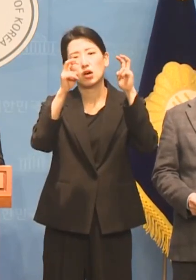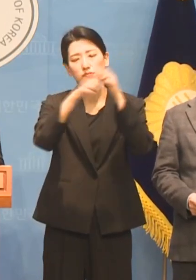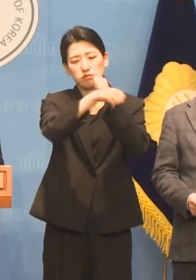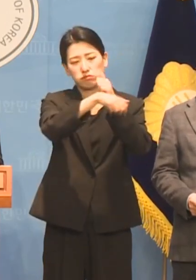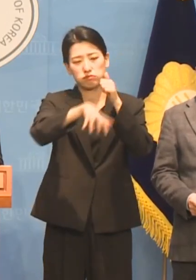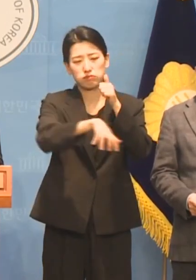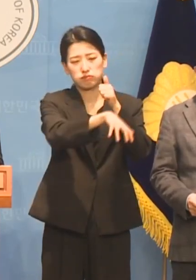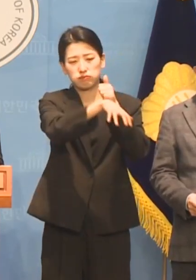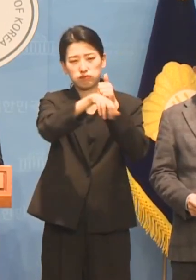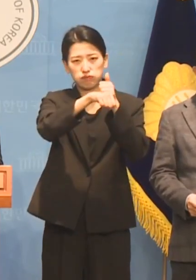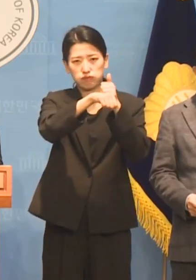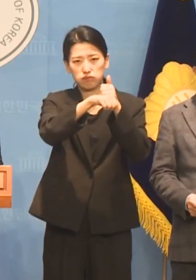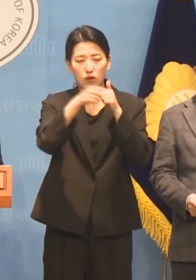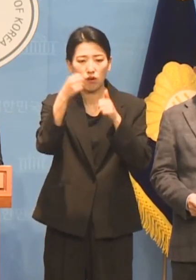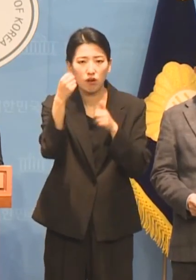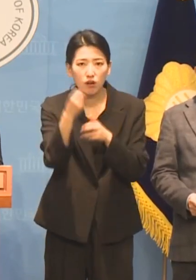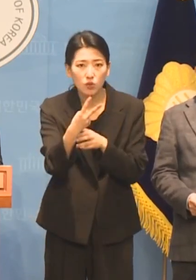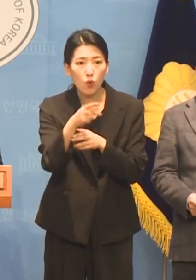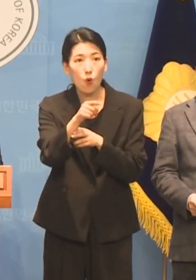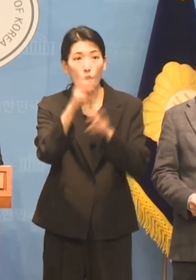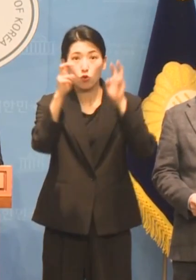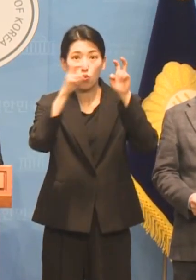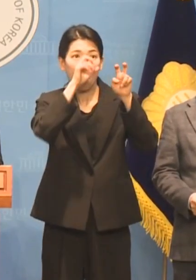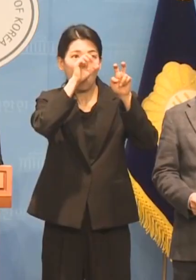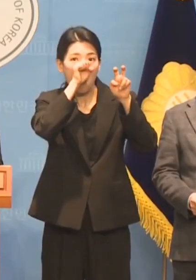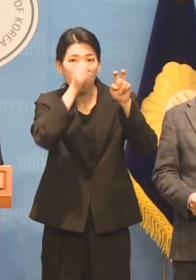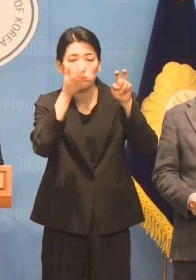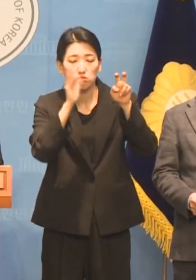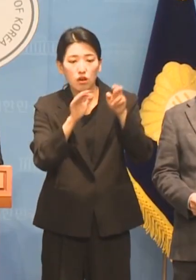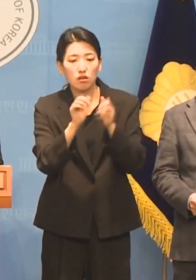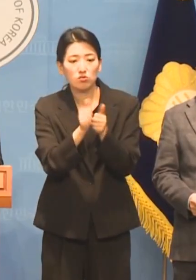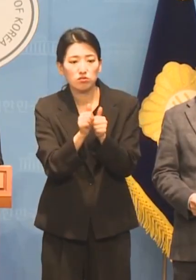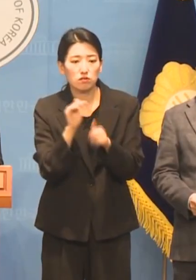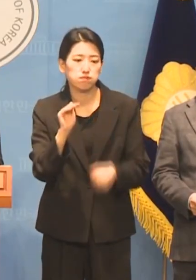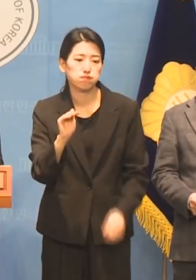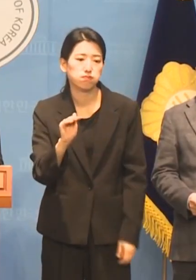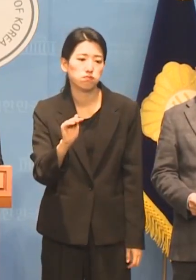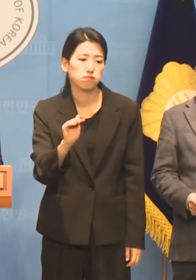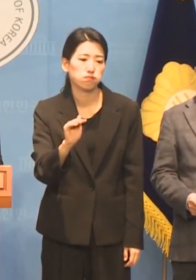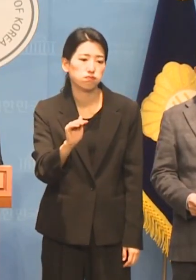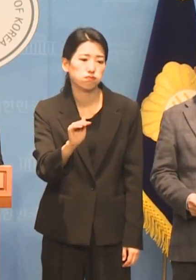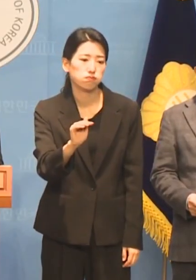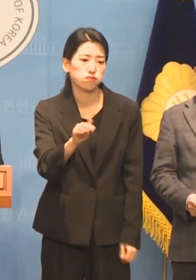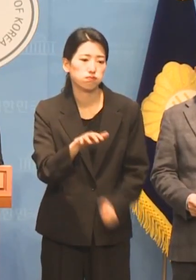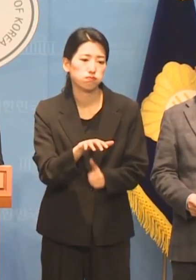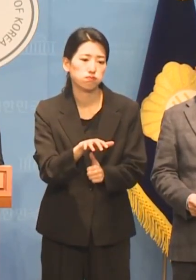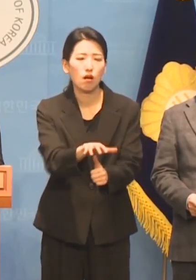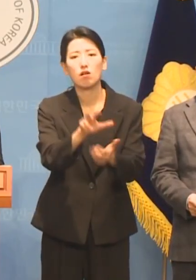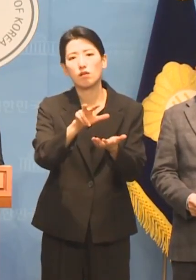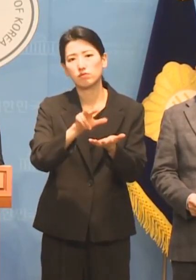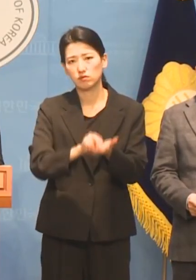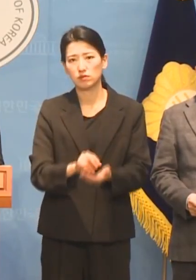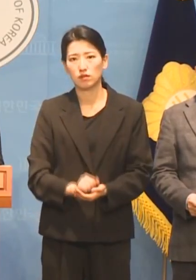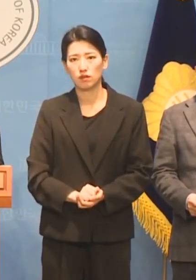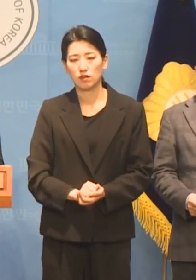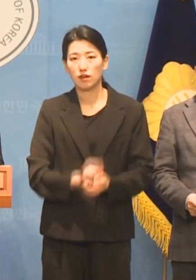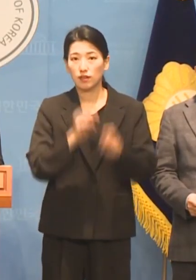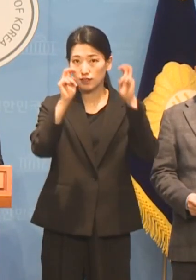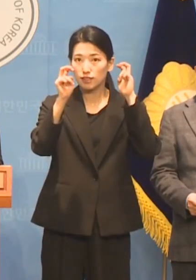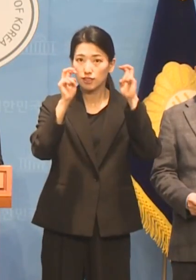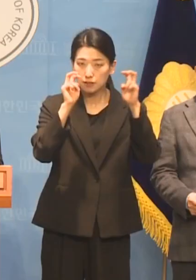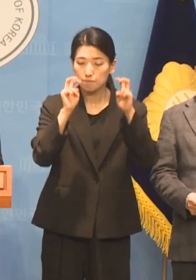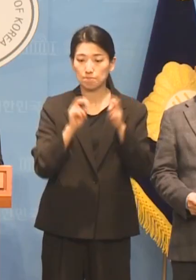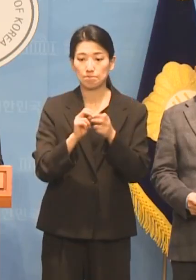구조와 우량주를 불량주로 만드는 터널링입니다. 우리 주식시장은 기업들의 안정적인 자본